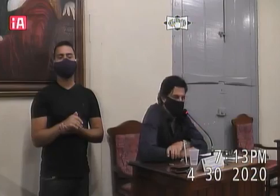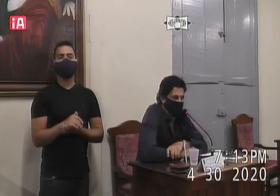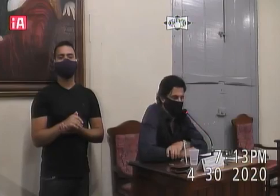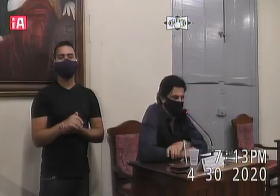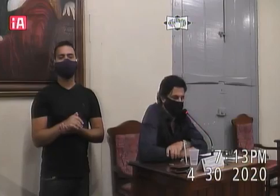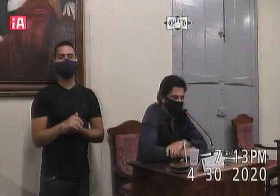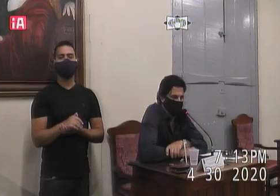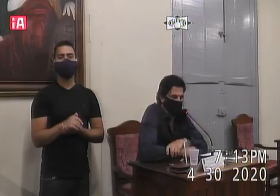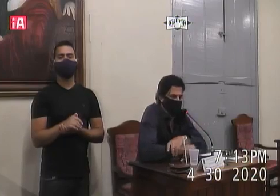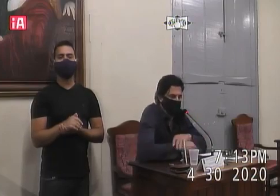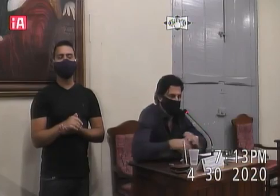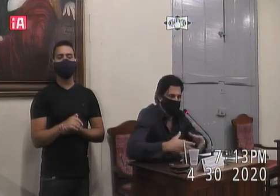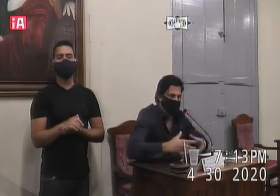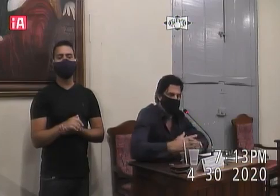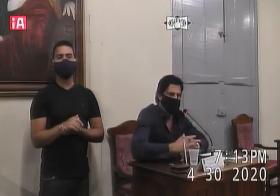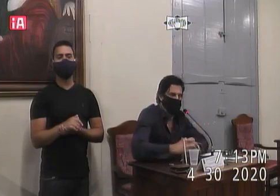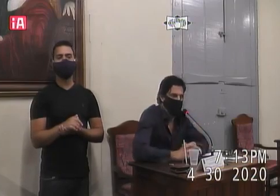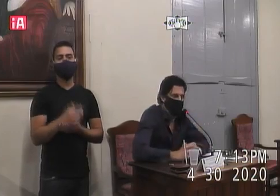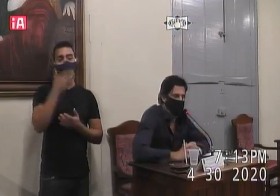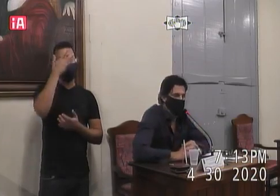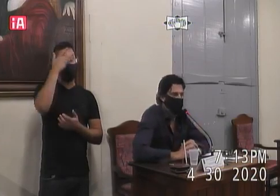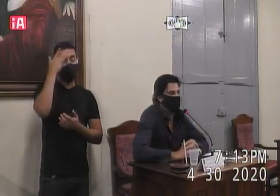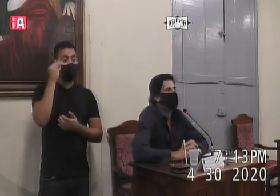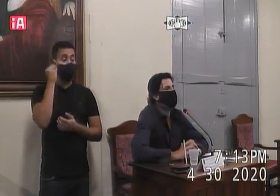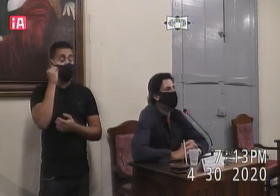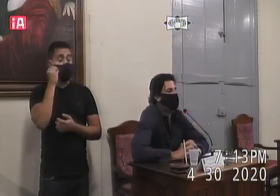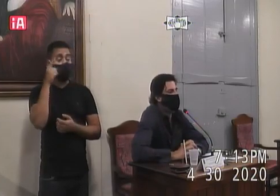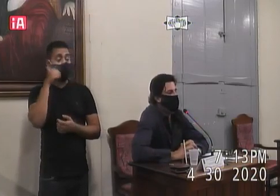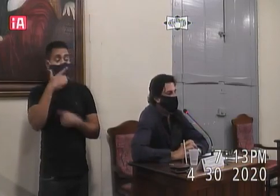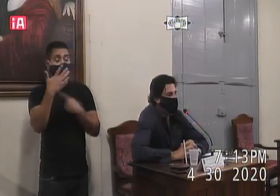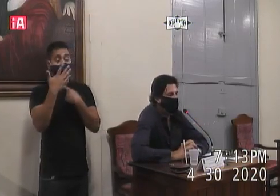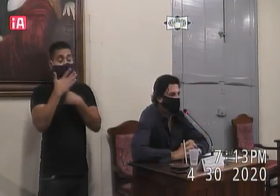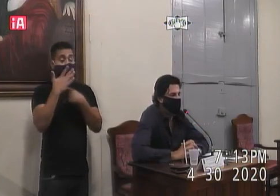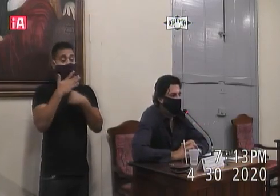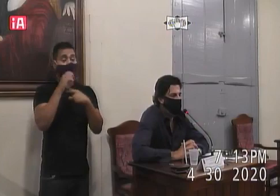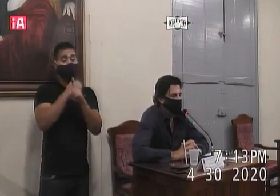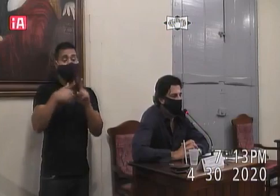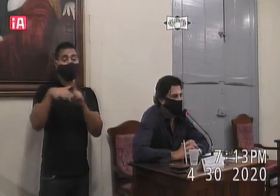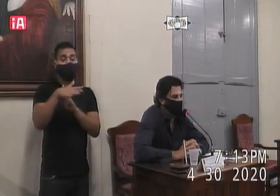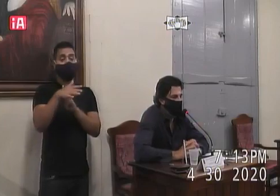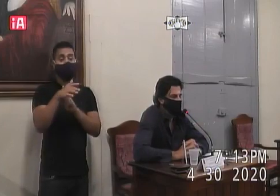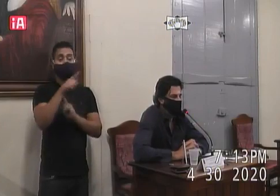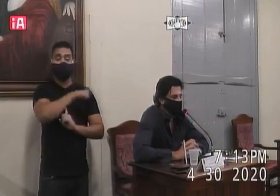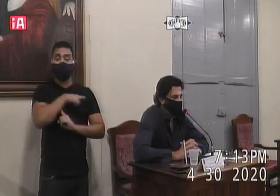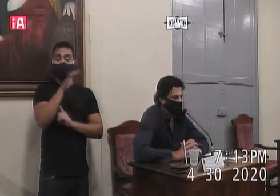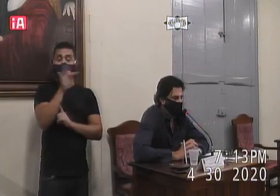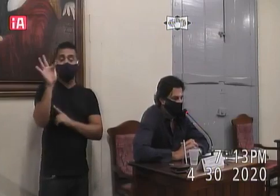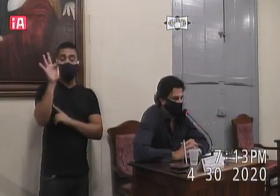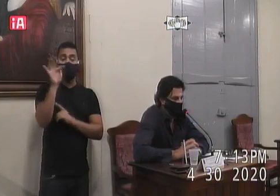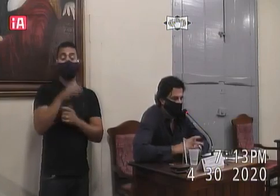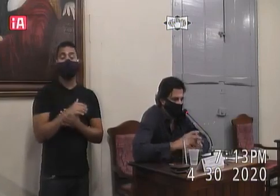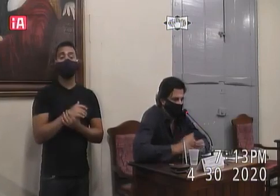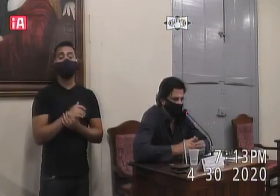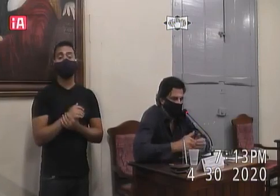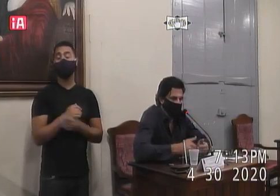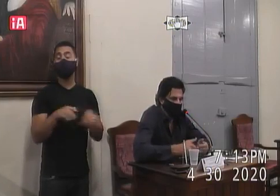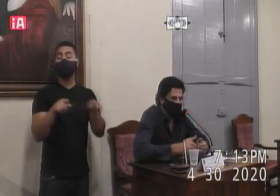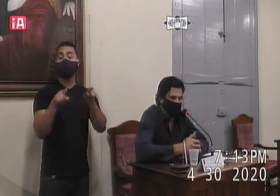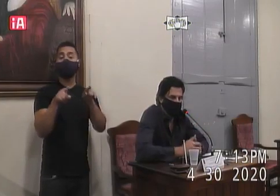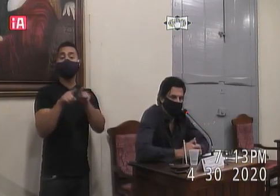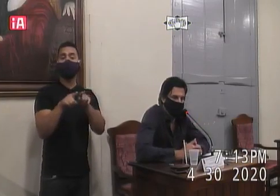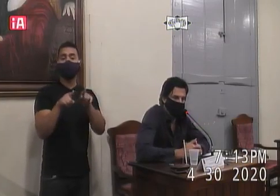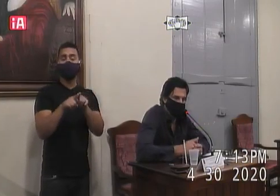pessoas que estão ali para conseguir o benefício social do governo federal e